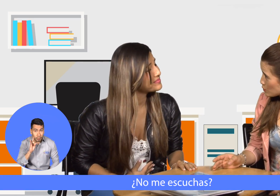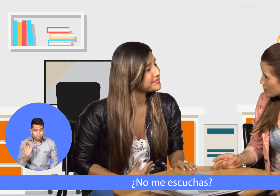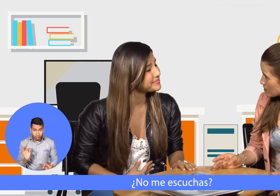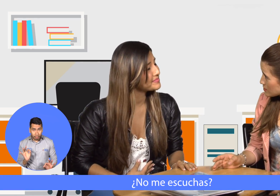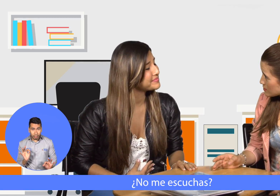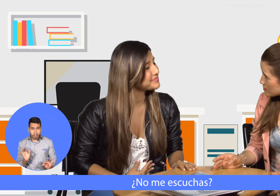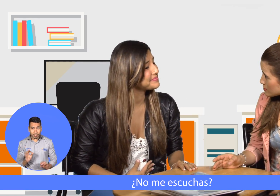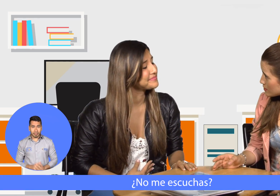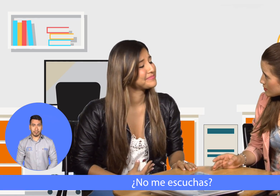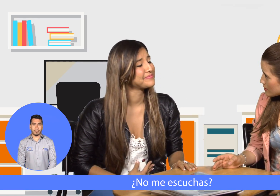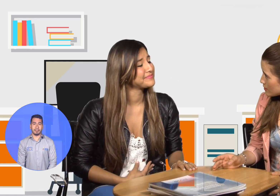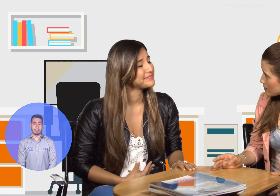escuchas.